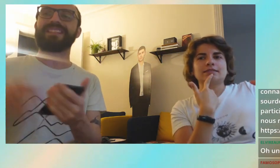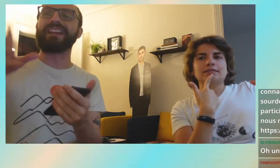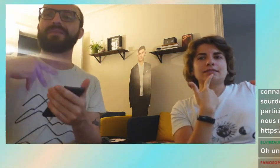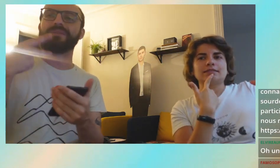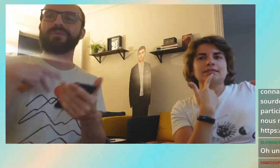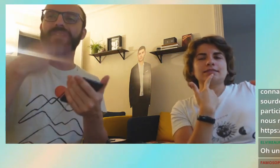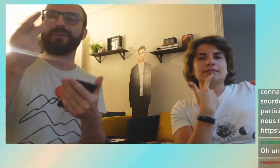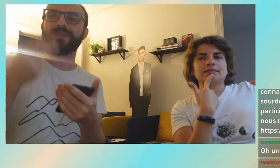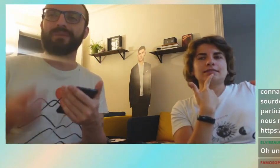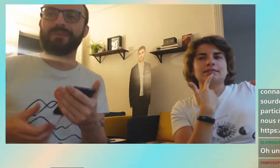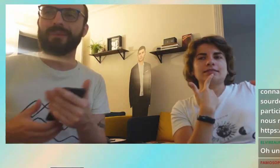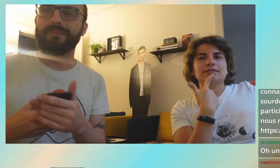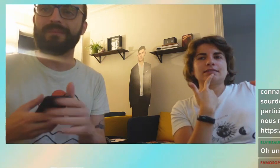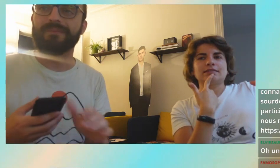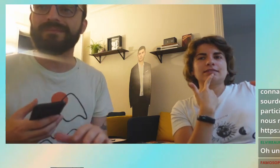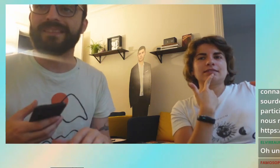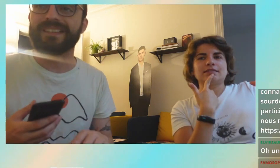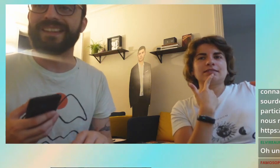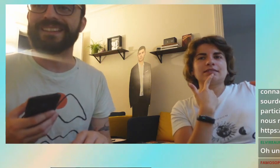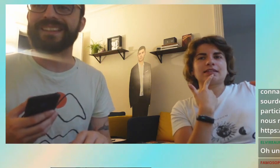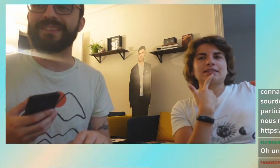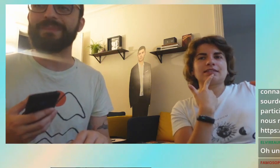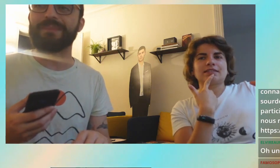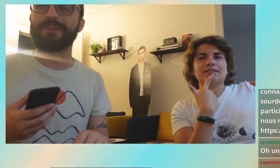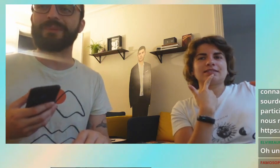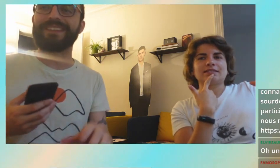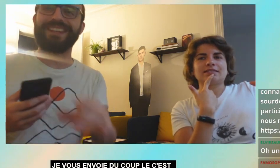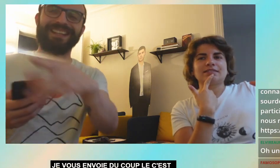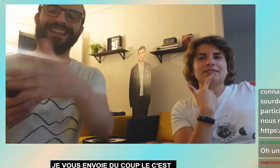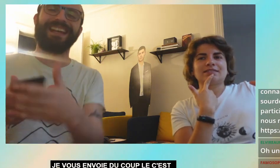J'arrive, je vous envoie du coup le... C'est un Trivial Pursuit.